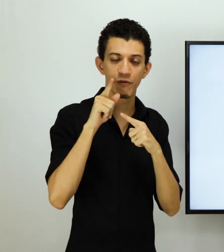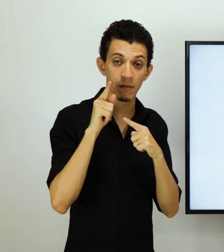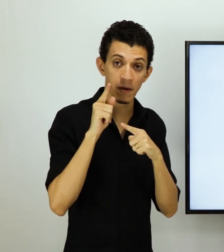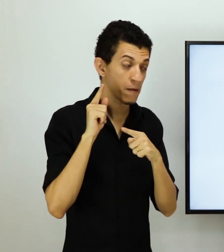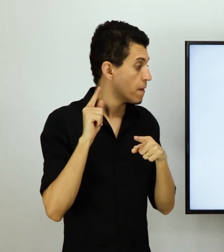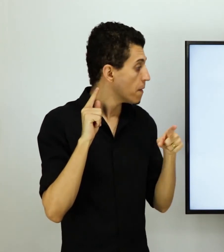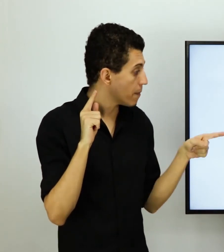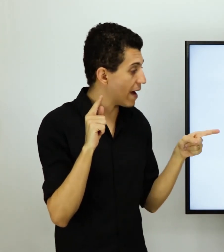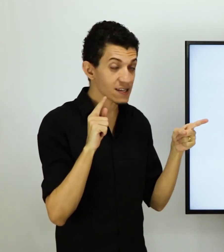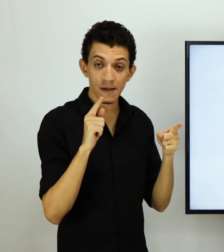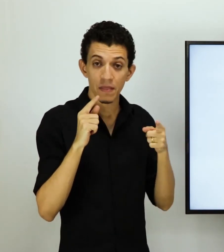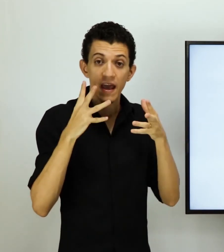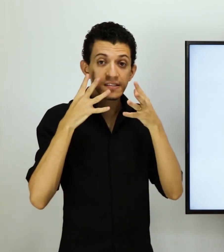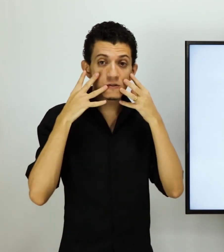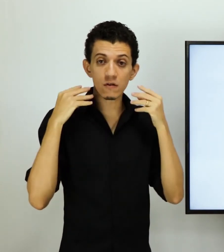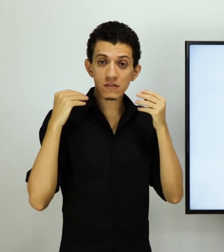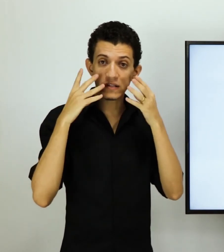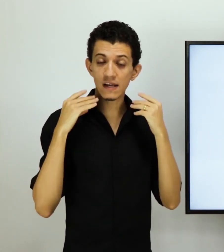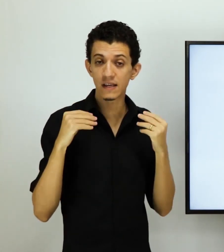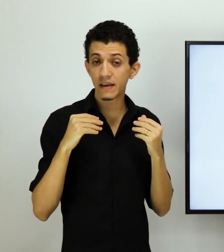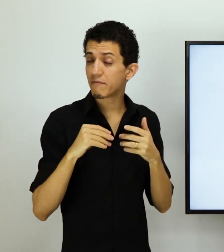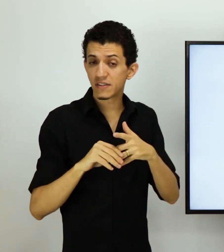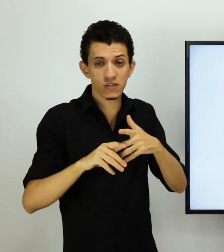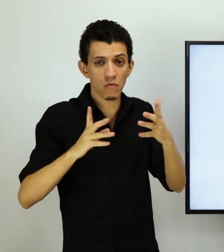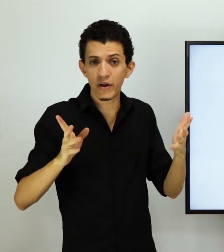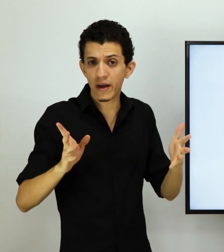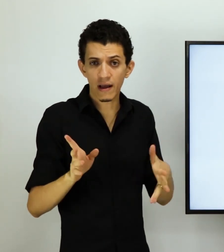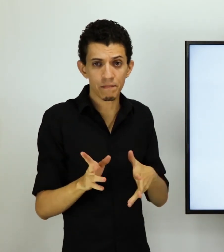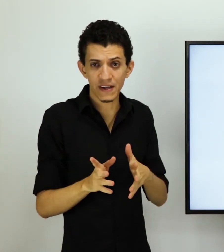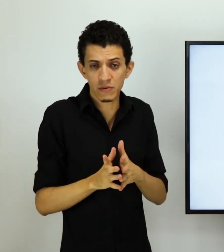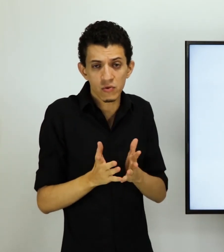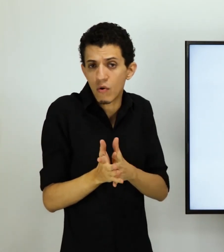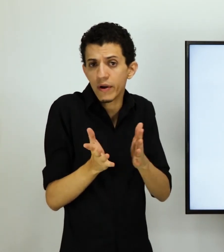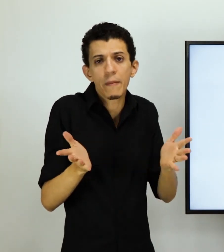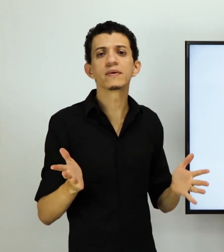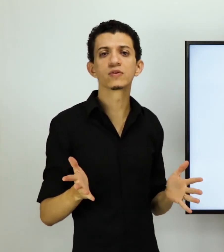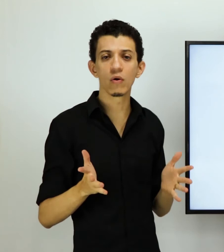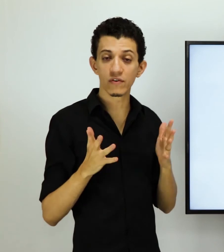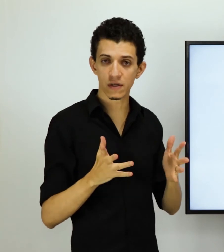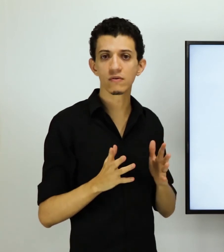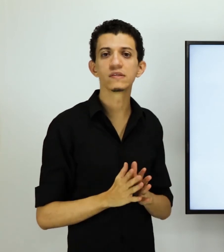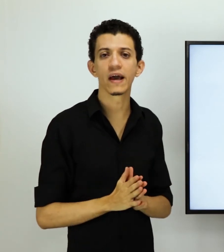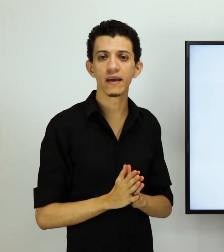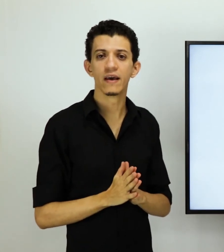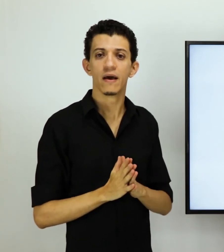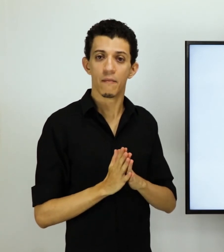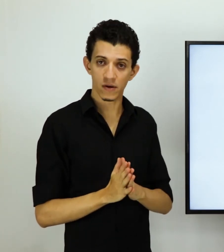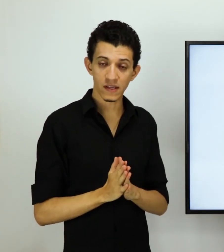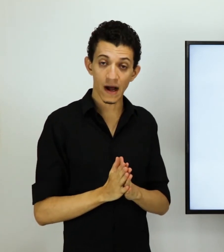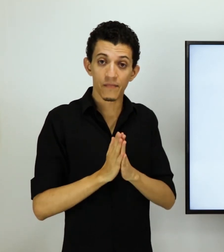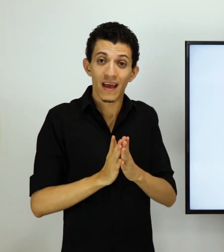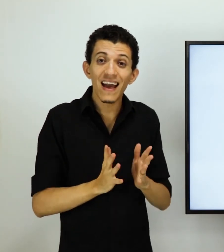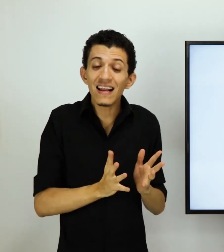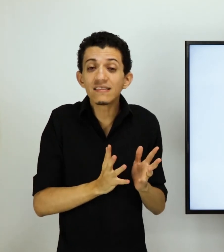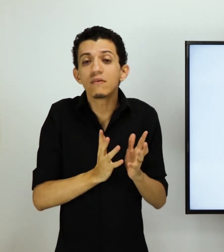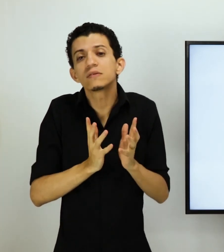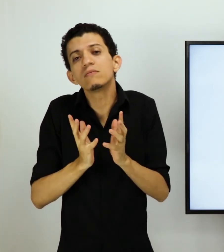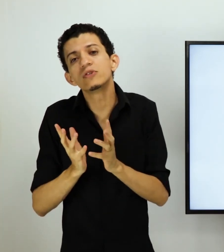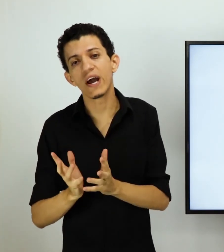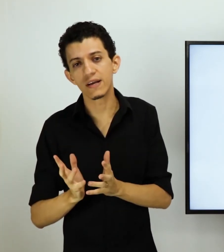morfema. Mas esses outros sinais aqui, você se comunica praticamente com qualquer pessoa, você consegue mostrar. Eles não são